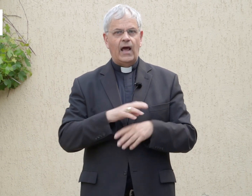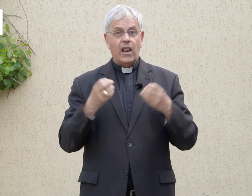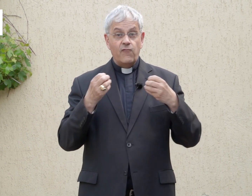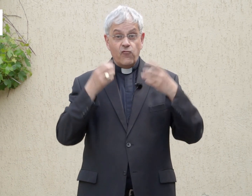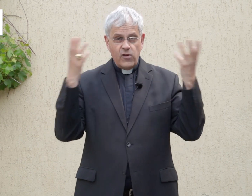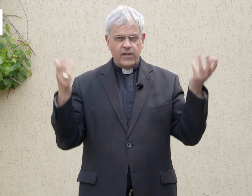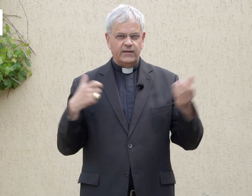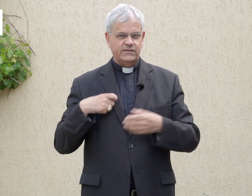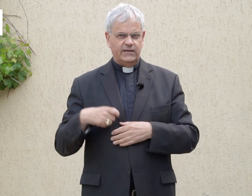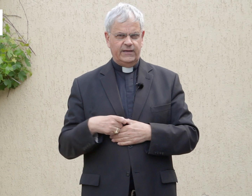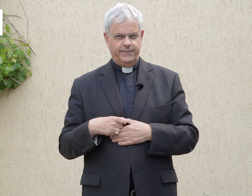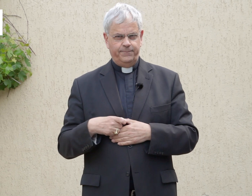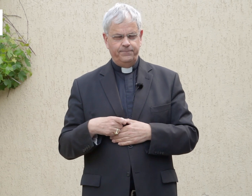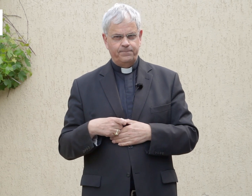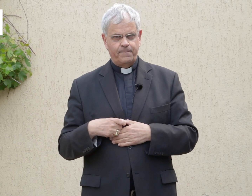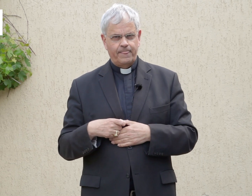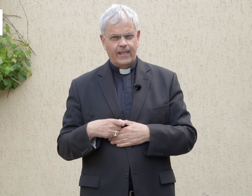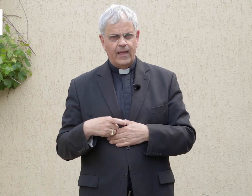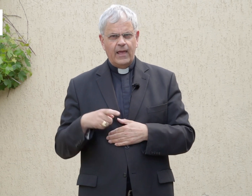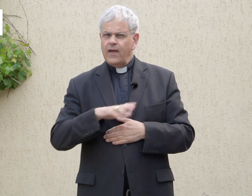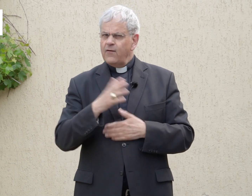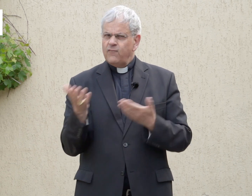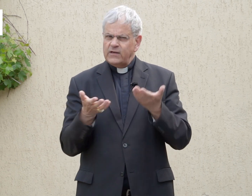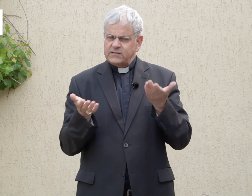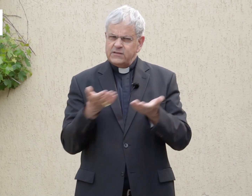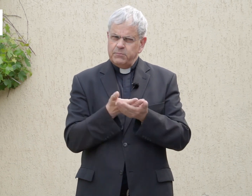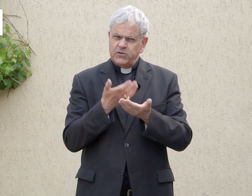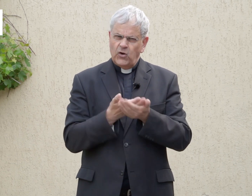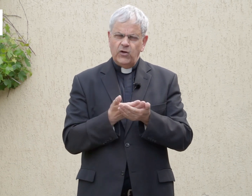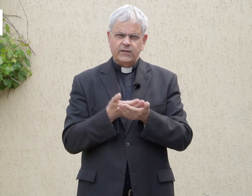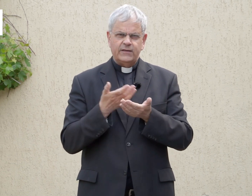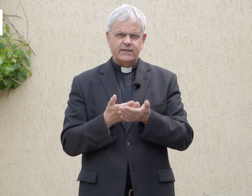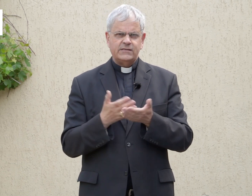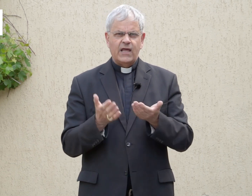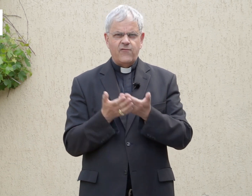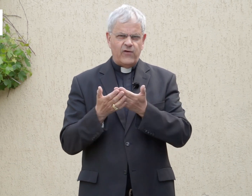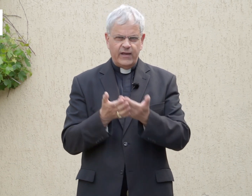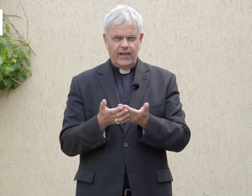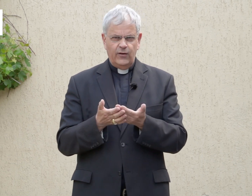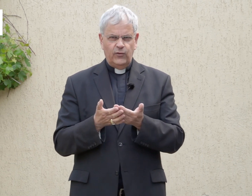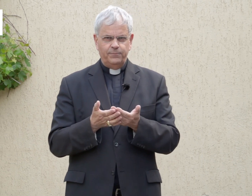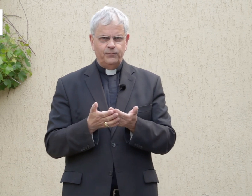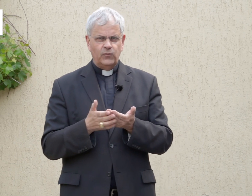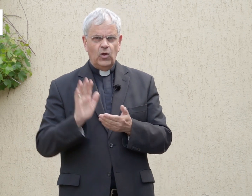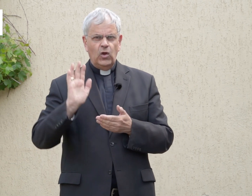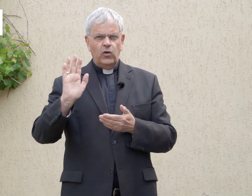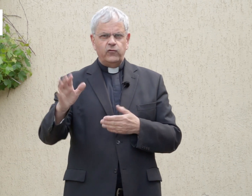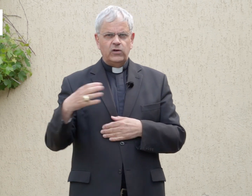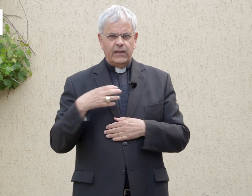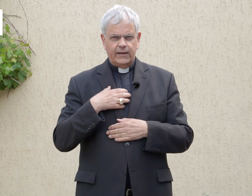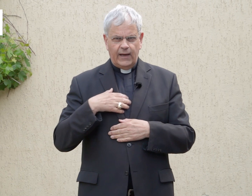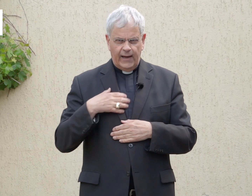alle wundern sich. Was bedeutet das Evangelium? Für den